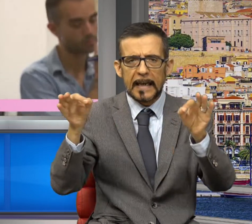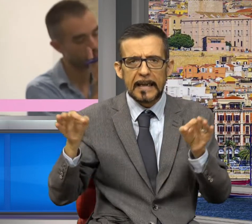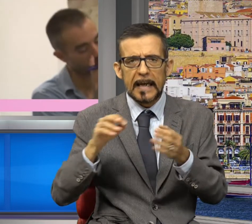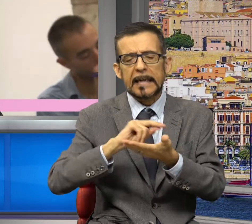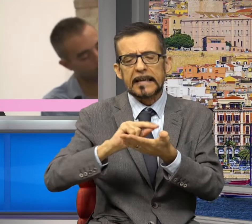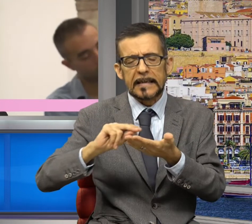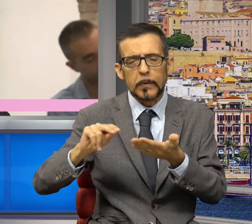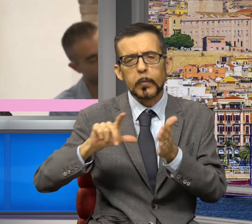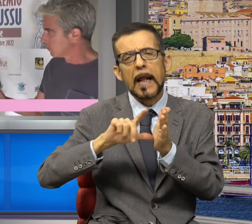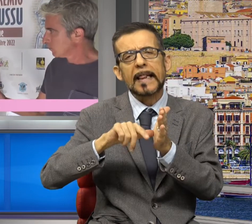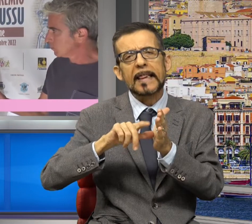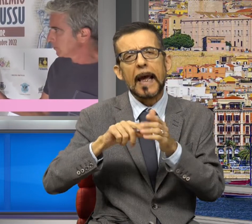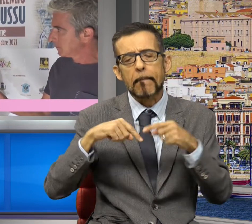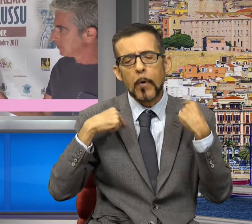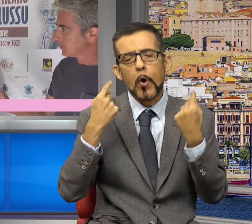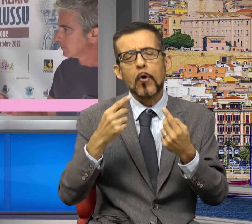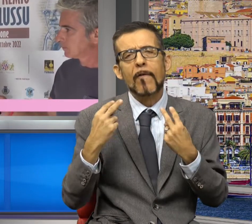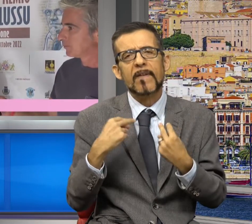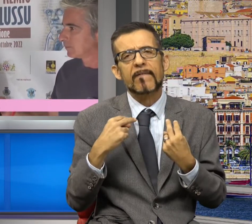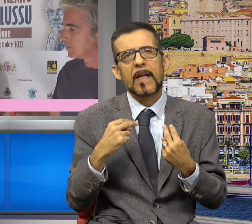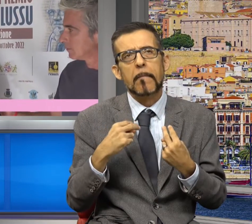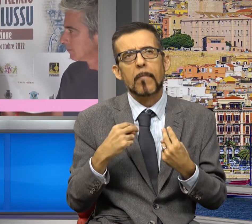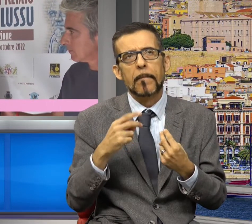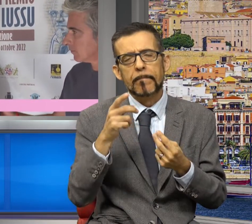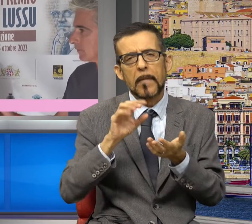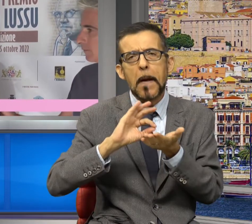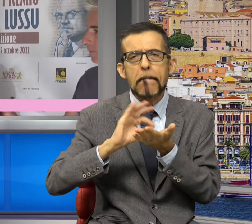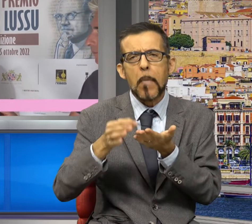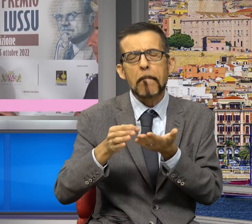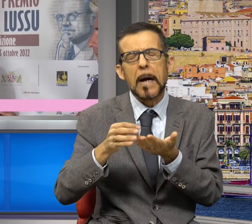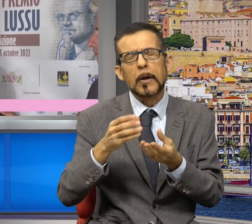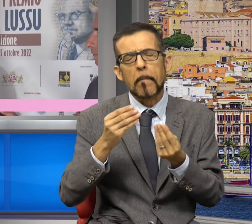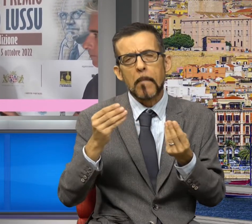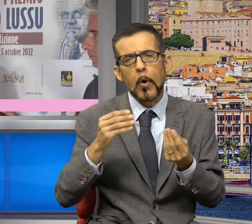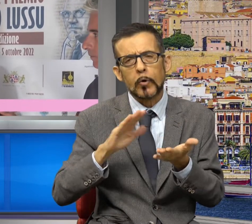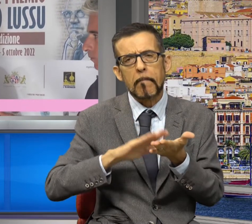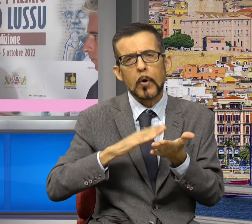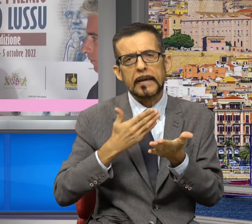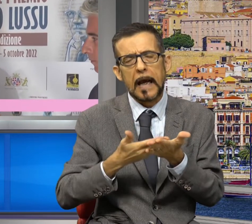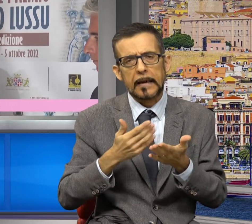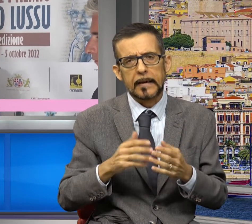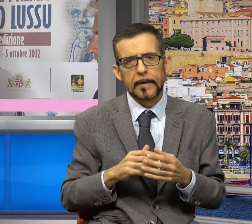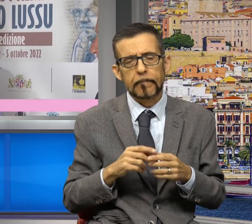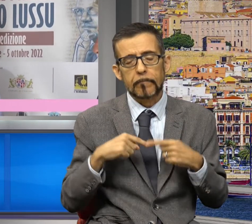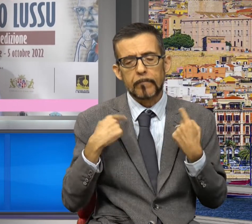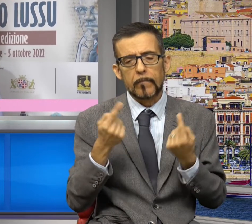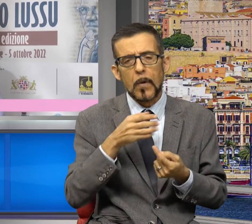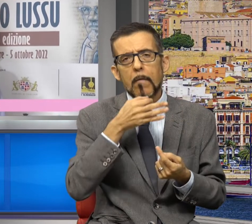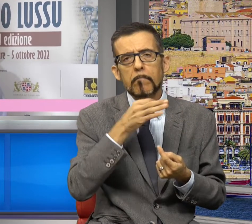stiamo vivendo. Un momento molto importante, Siamo riusciti anche quest'anno a fare